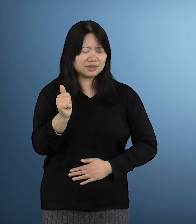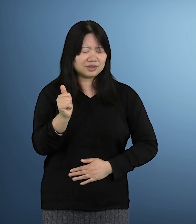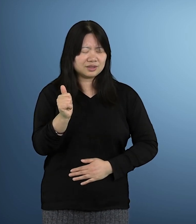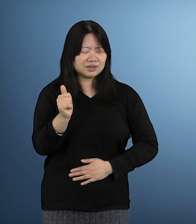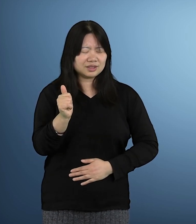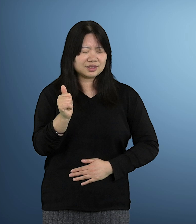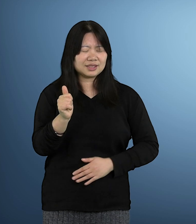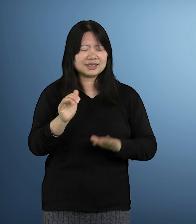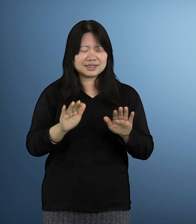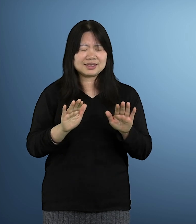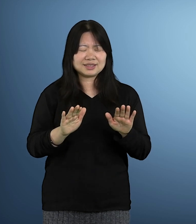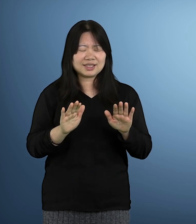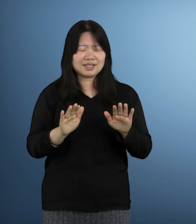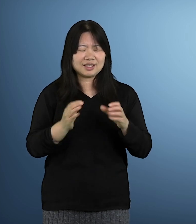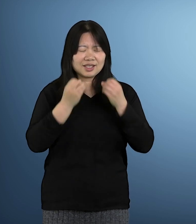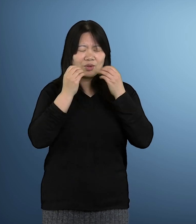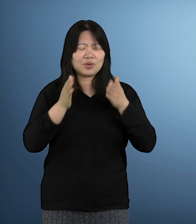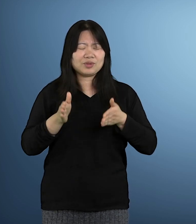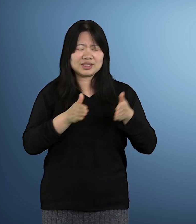장도의 길을 떠납니다.